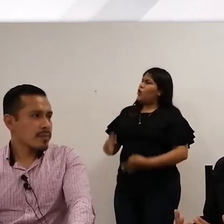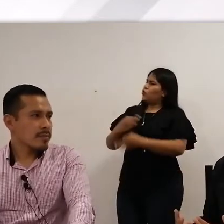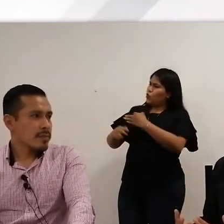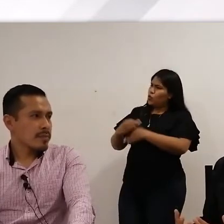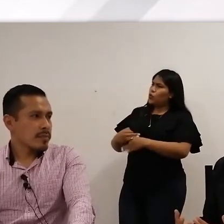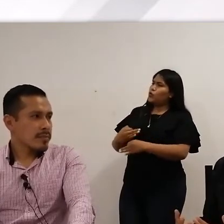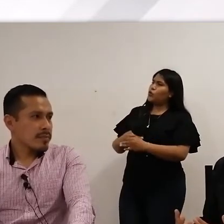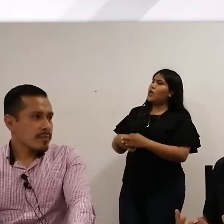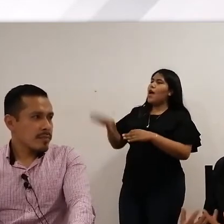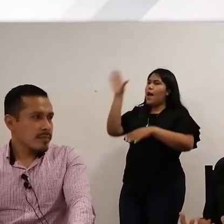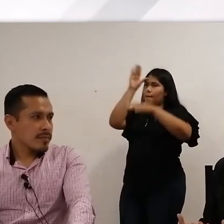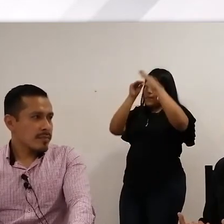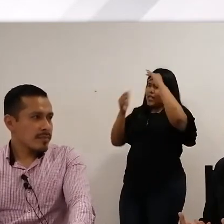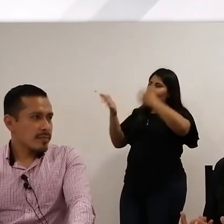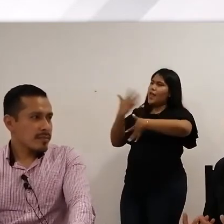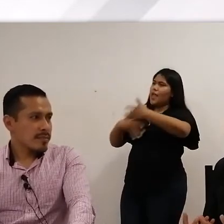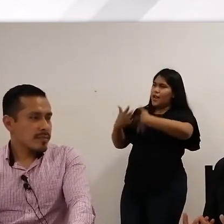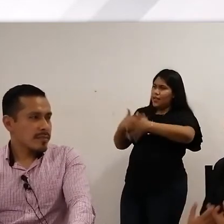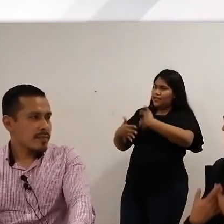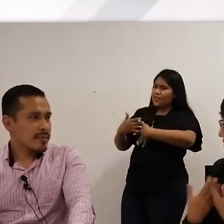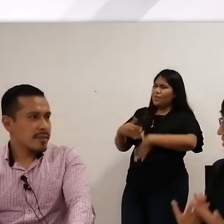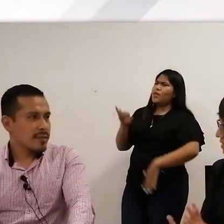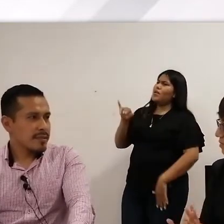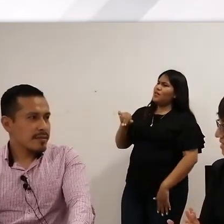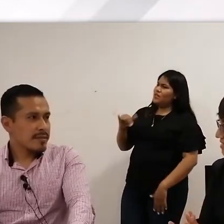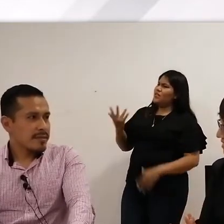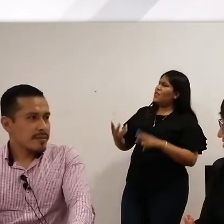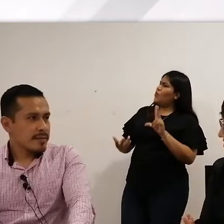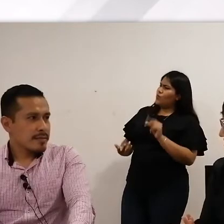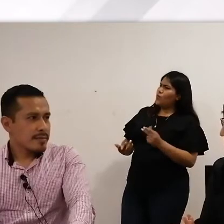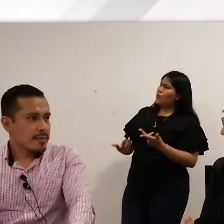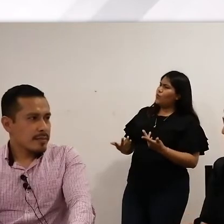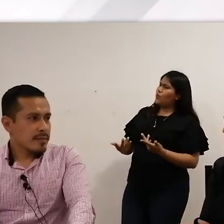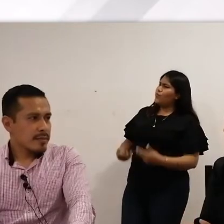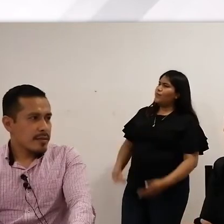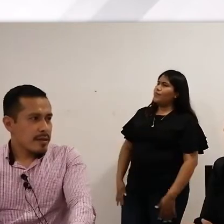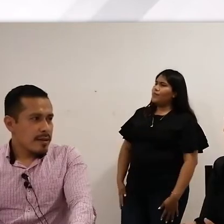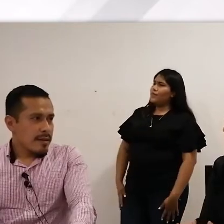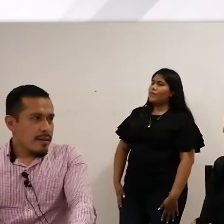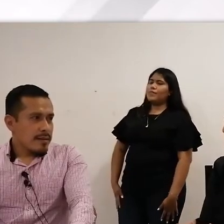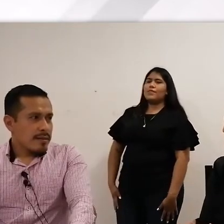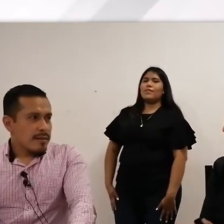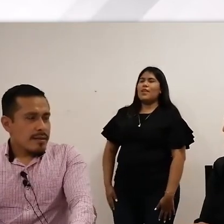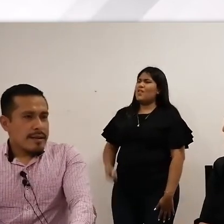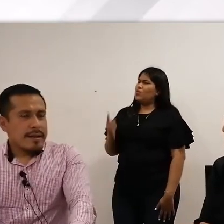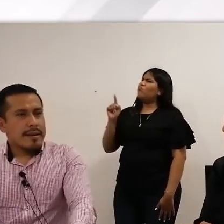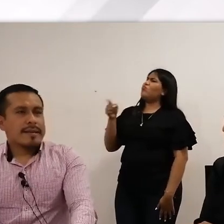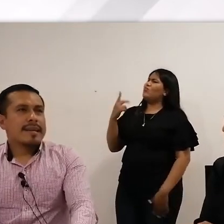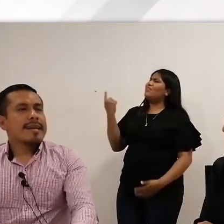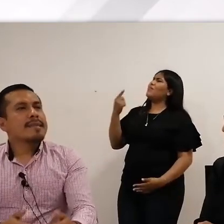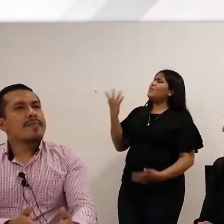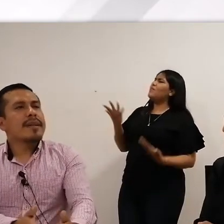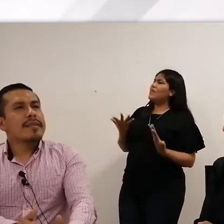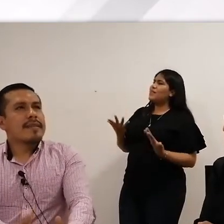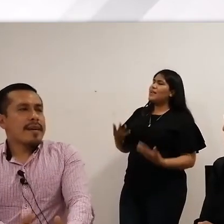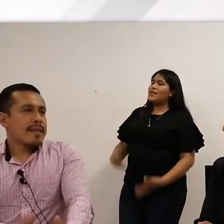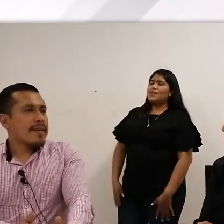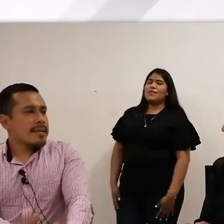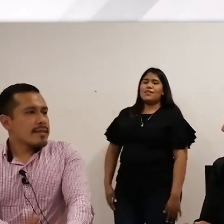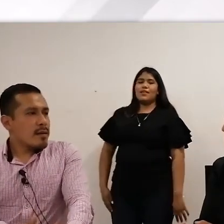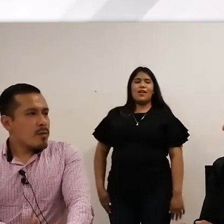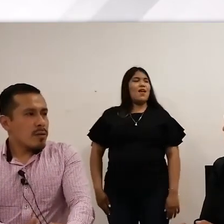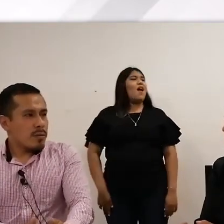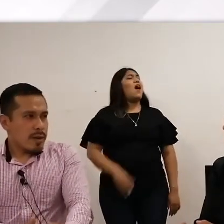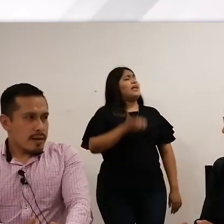aprenderlo. Todos deberíamos de saber lengua de señas. ¿A usted le parece que sí? Es parte